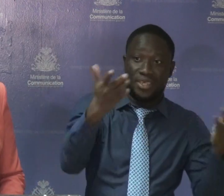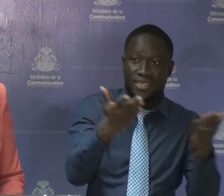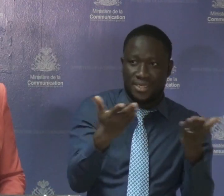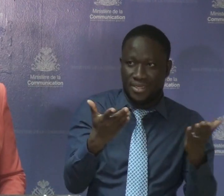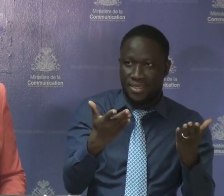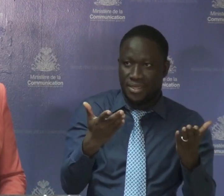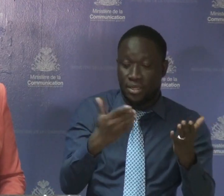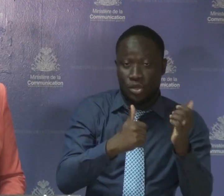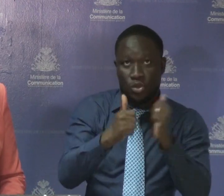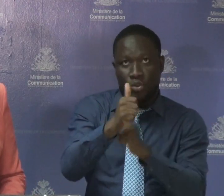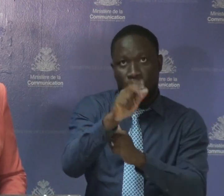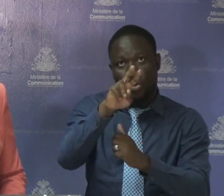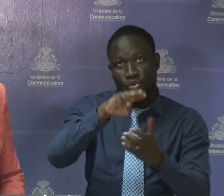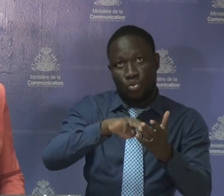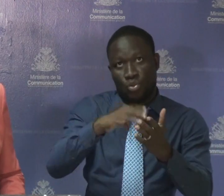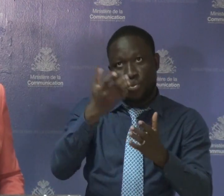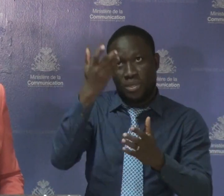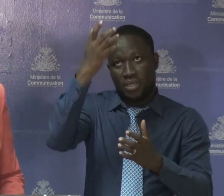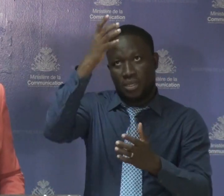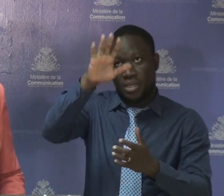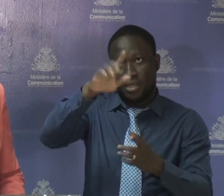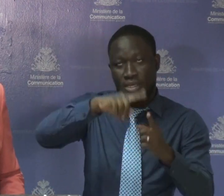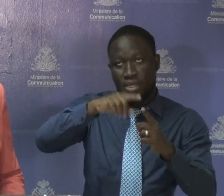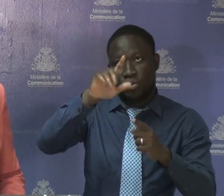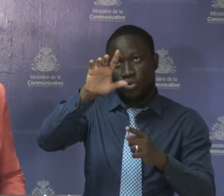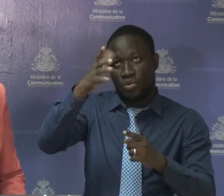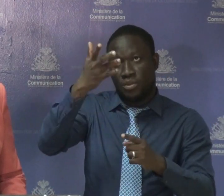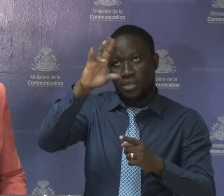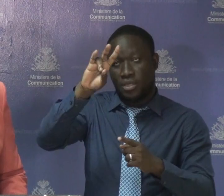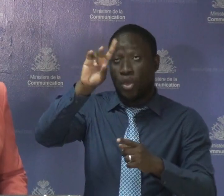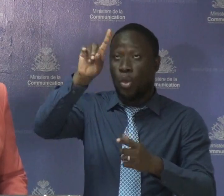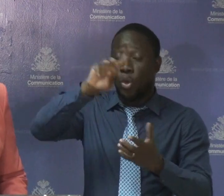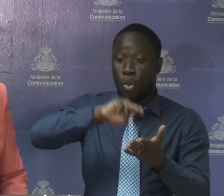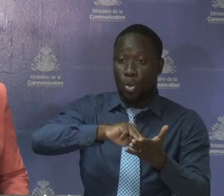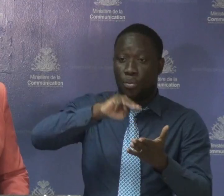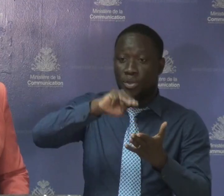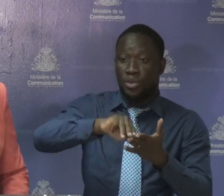de 2015 à 2017, nous passons de